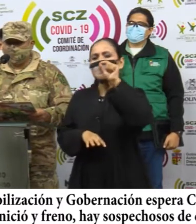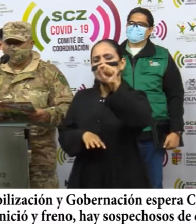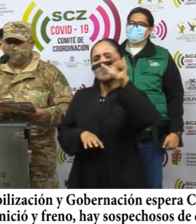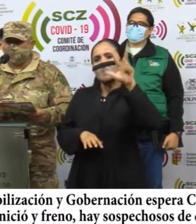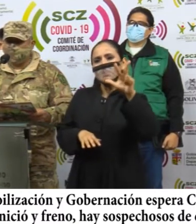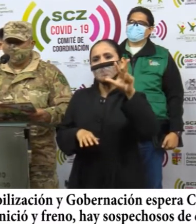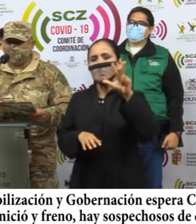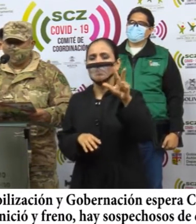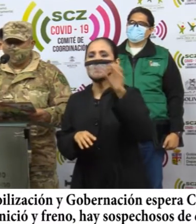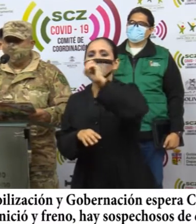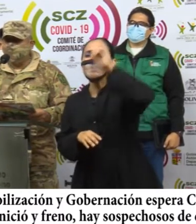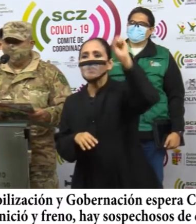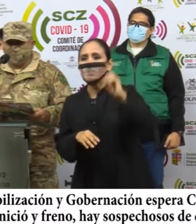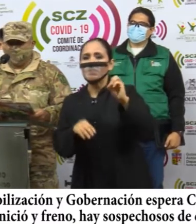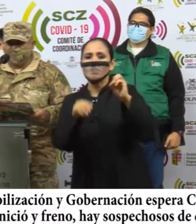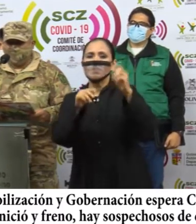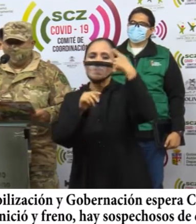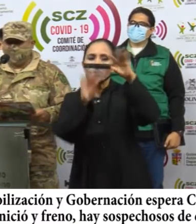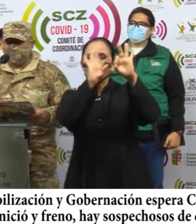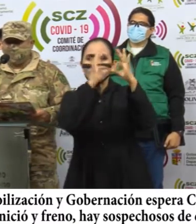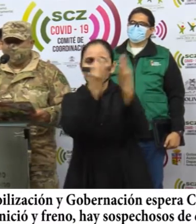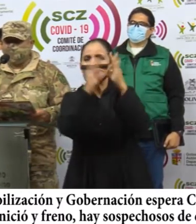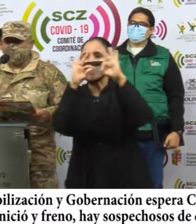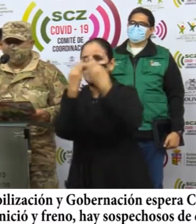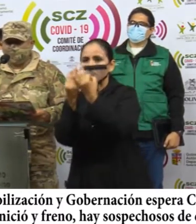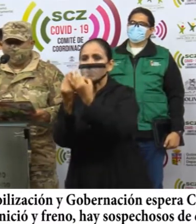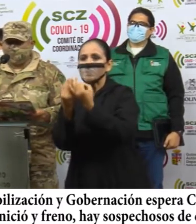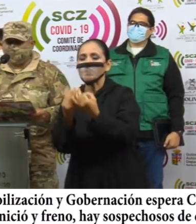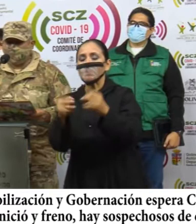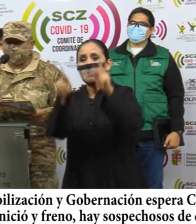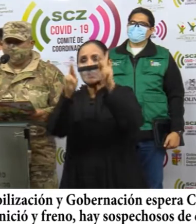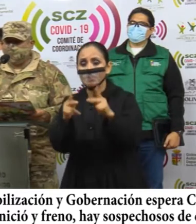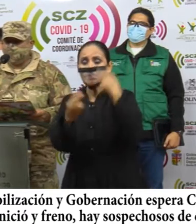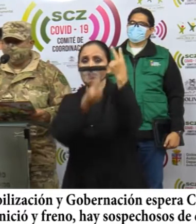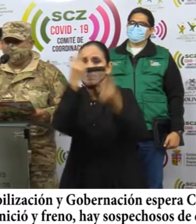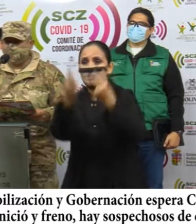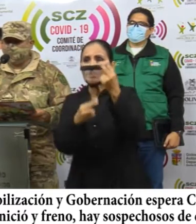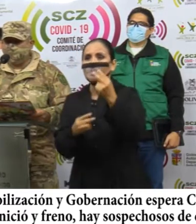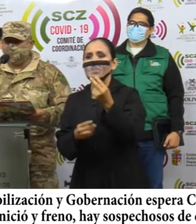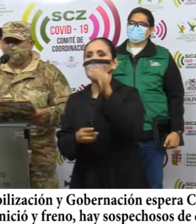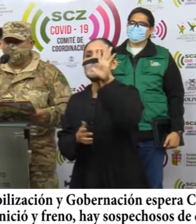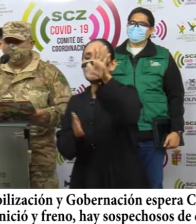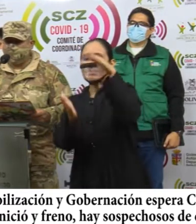55.3 personas por familia. La cantidad de personas visitadas fueron